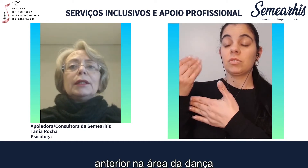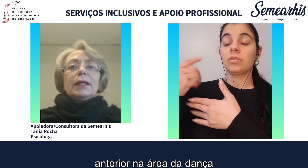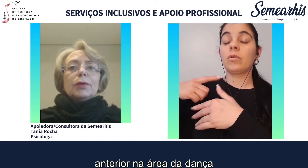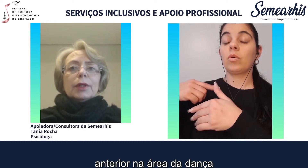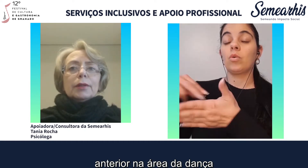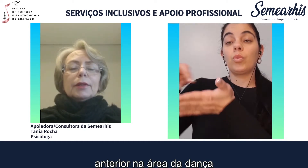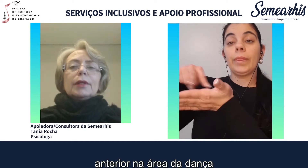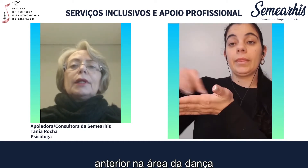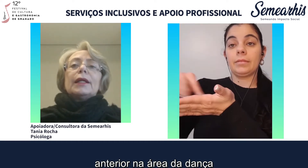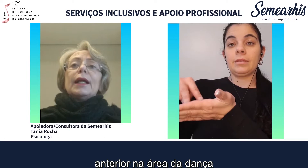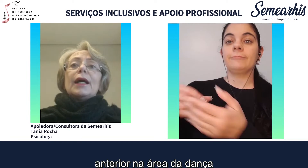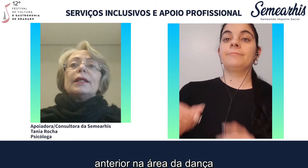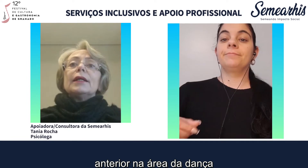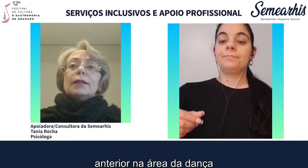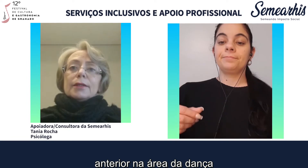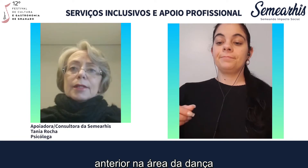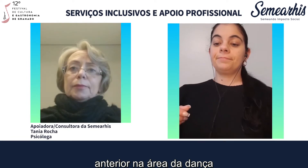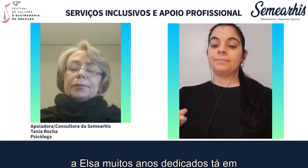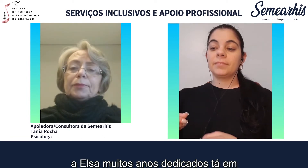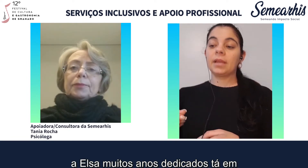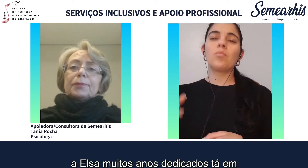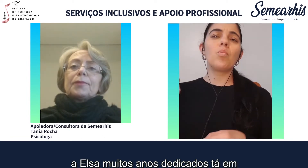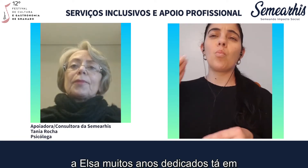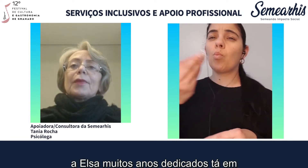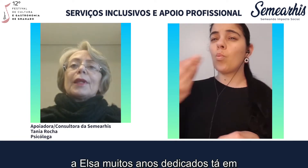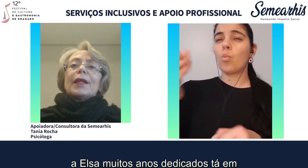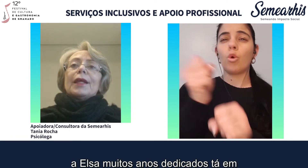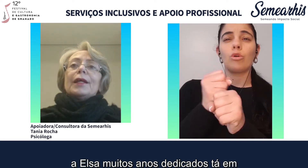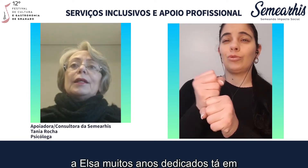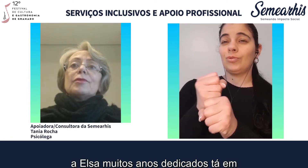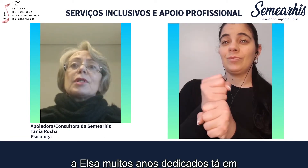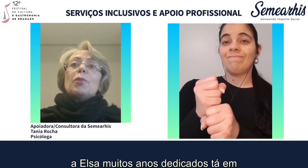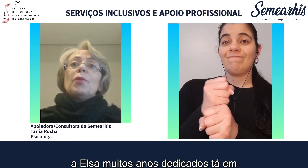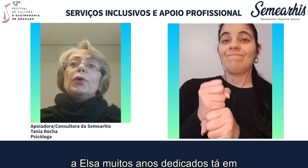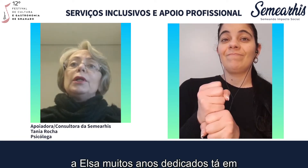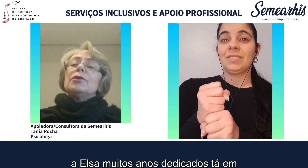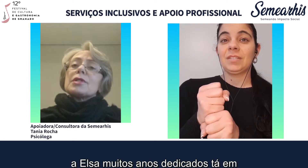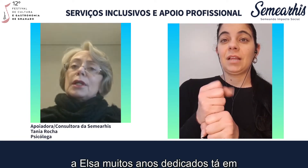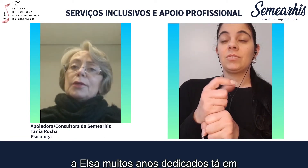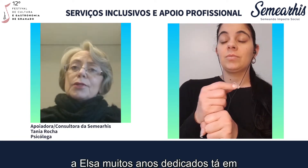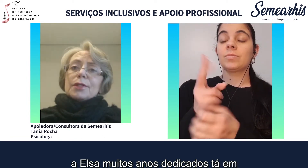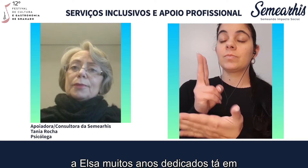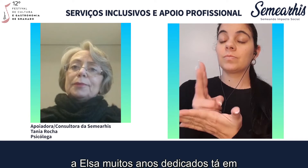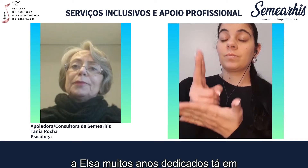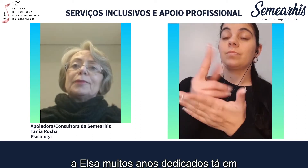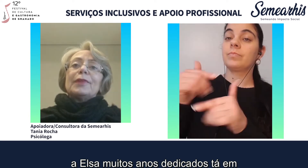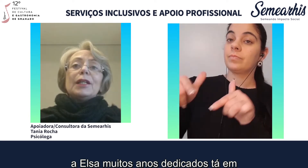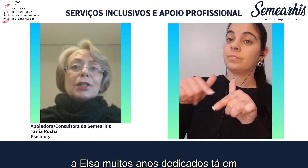trabalho anterior na área da dança. Então são muitos